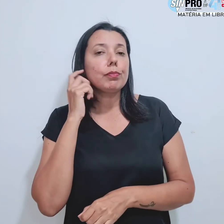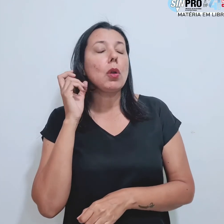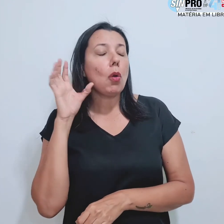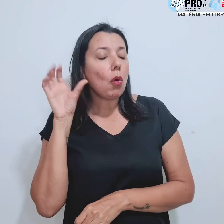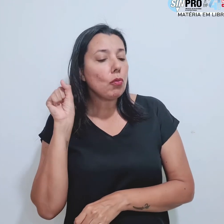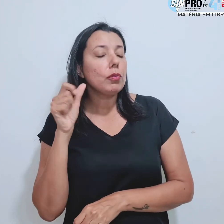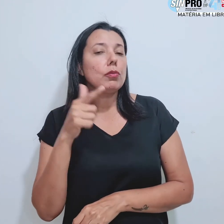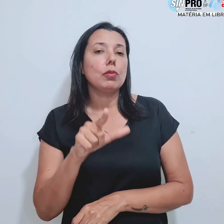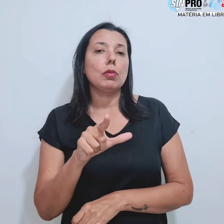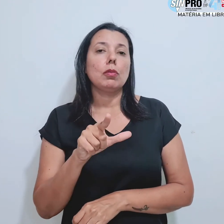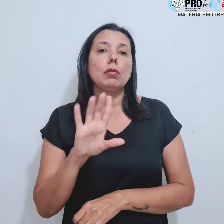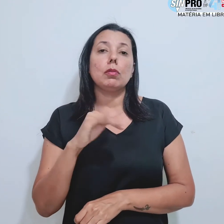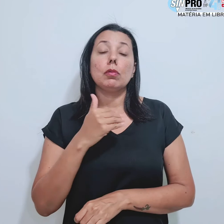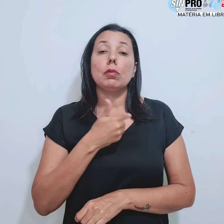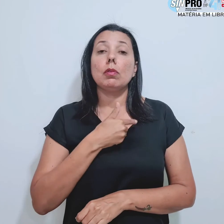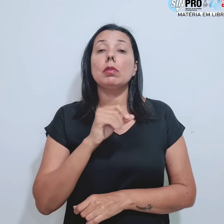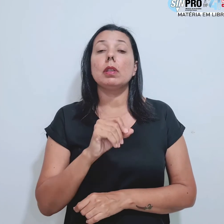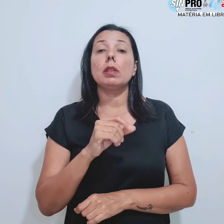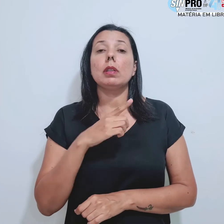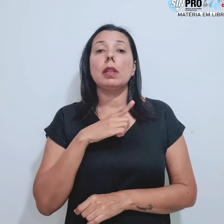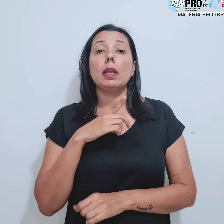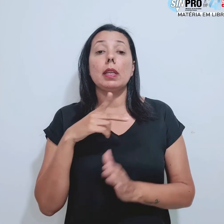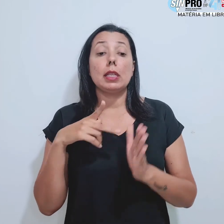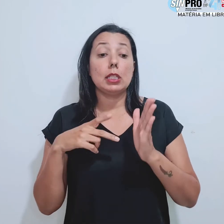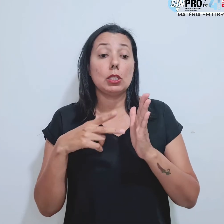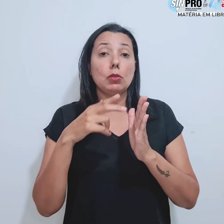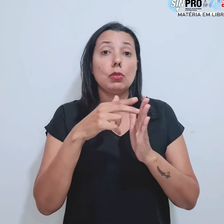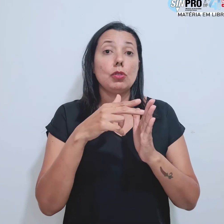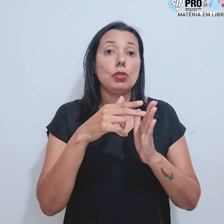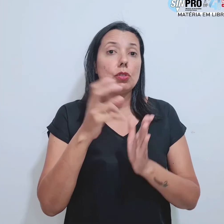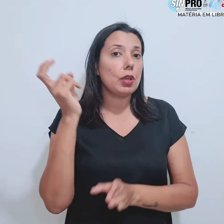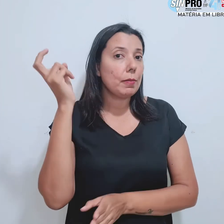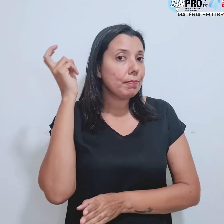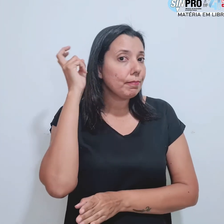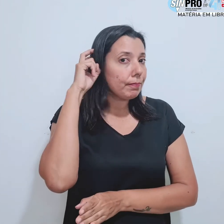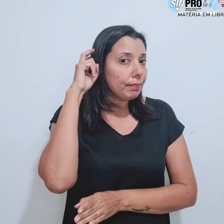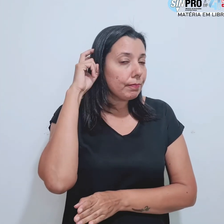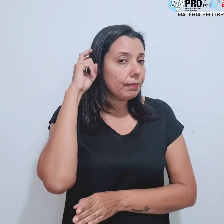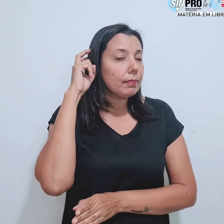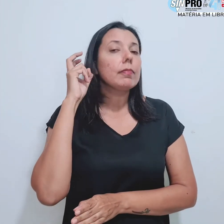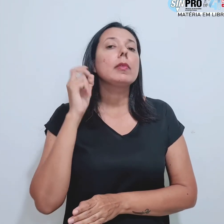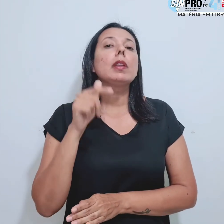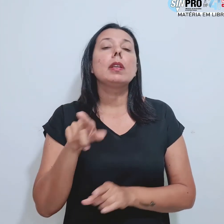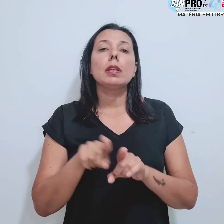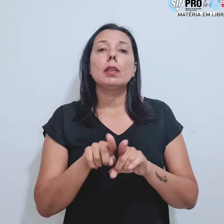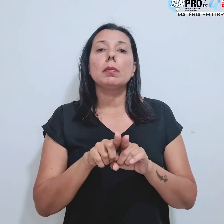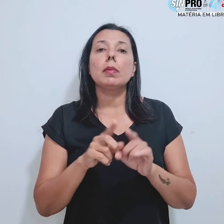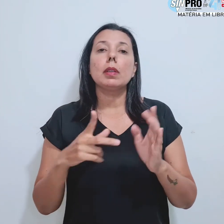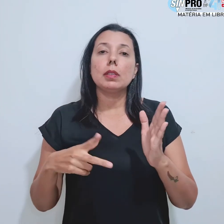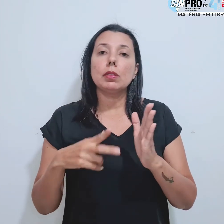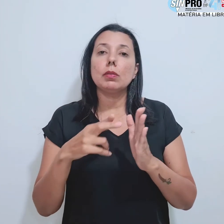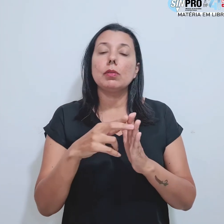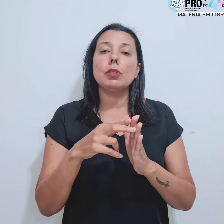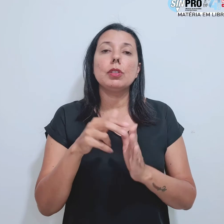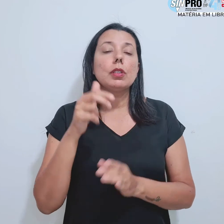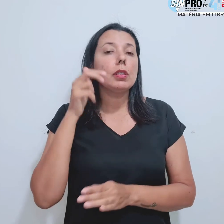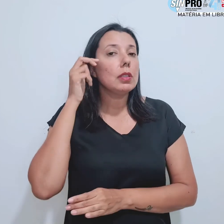casos. A gente tem cirurgias de implante coclear e cirurgias de próteses